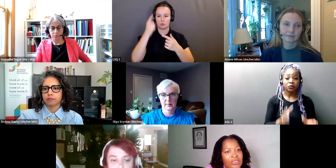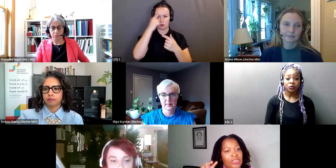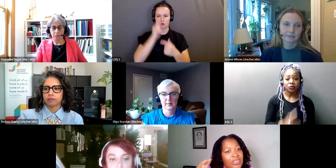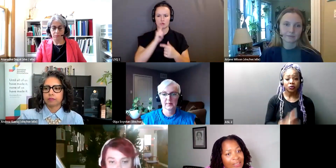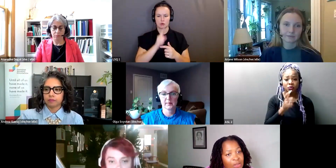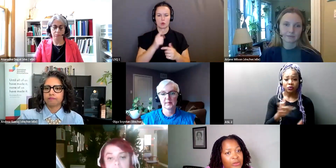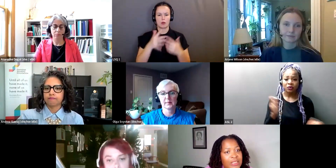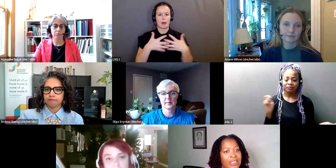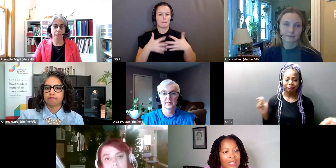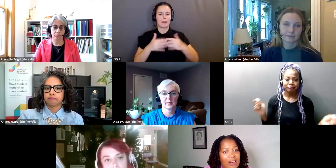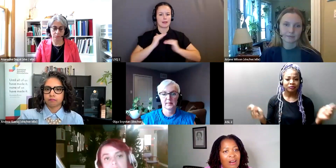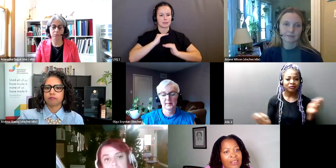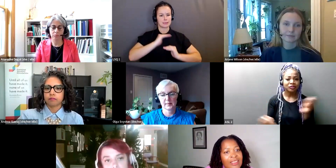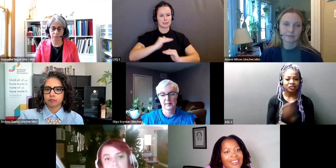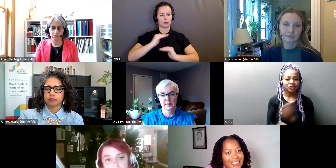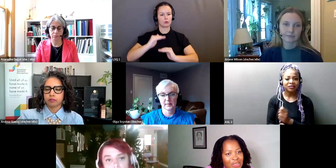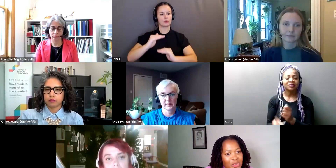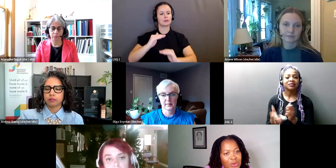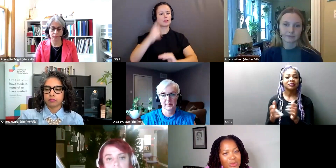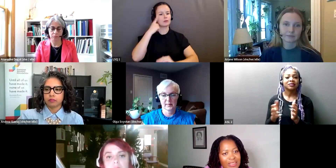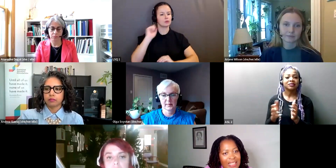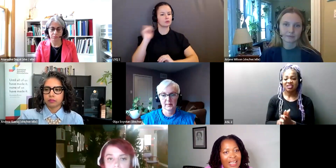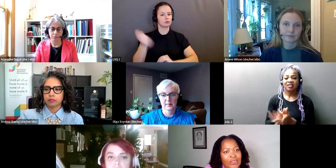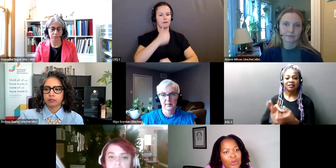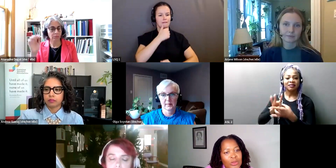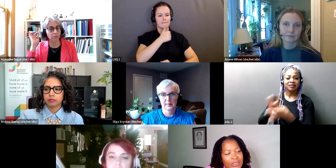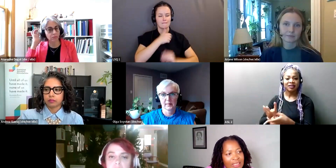les femmes, les filles, les personnes issues de la diversité des genres.